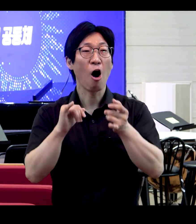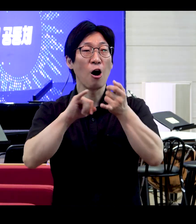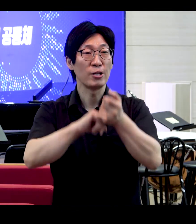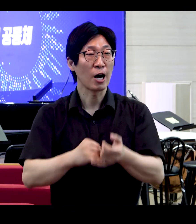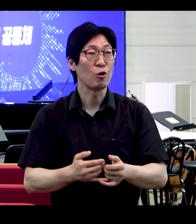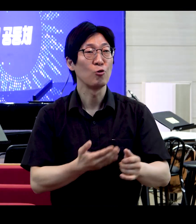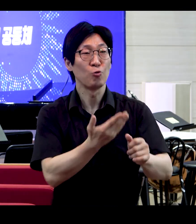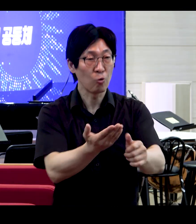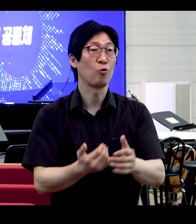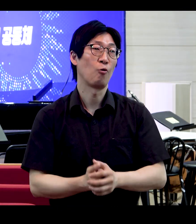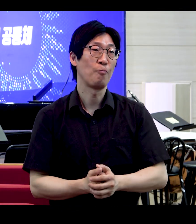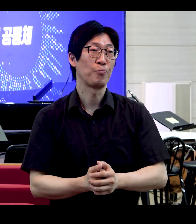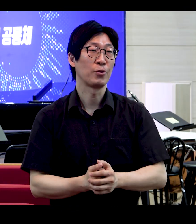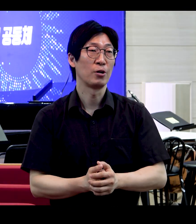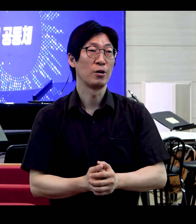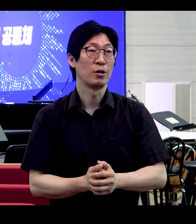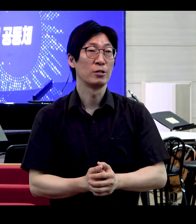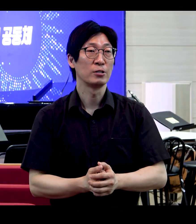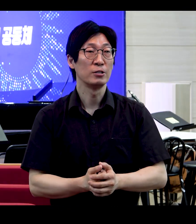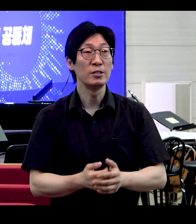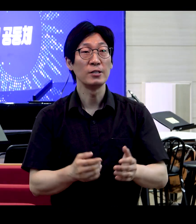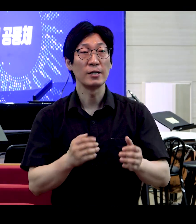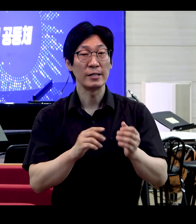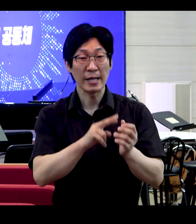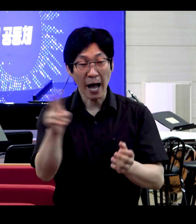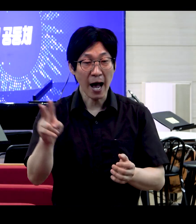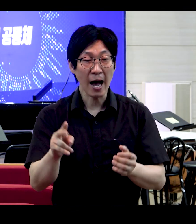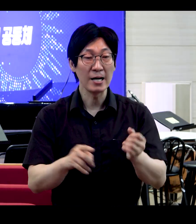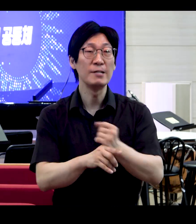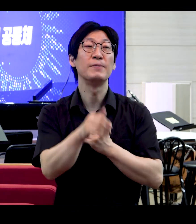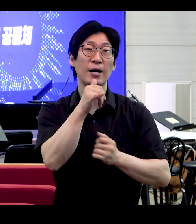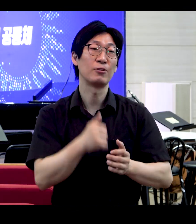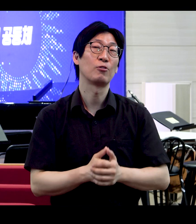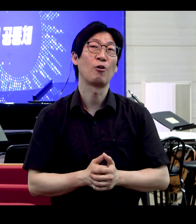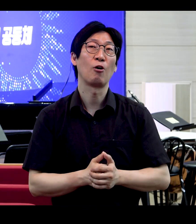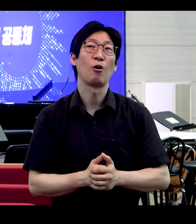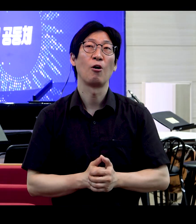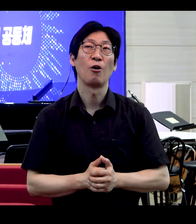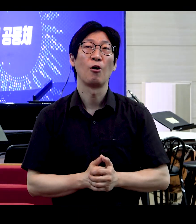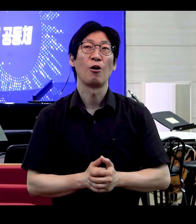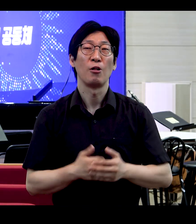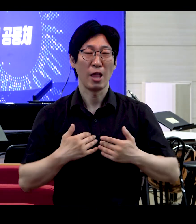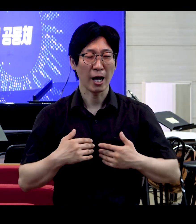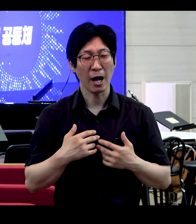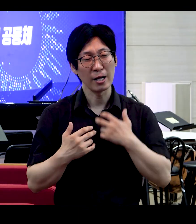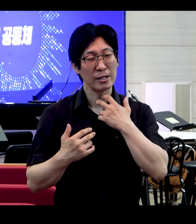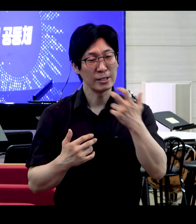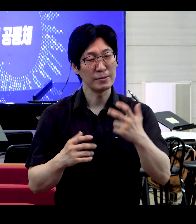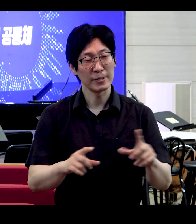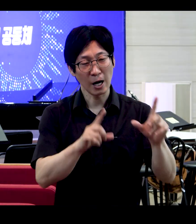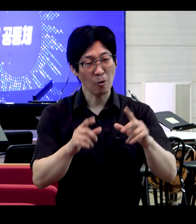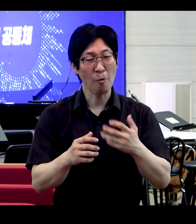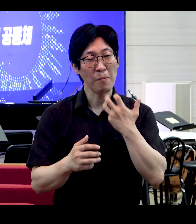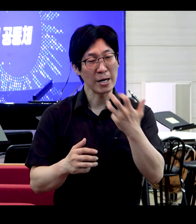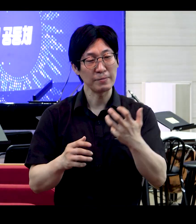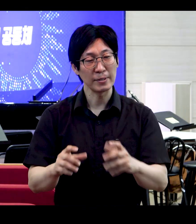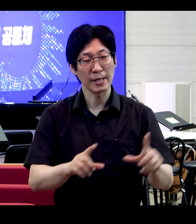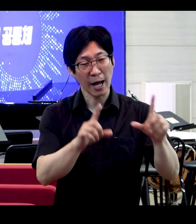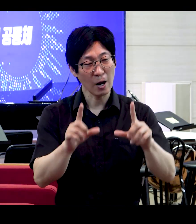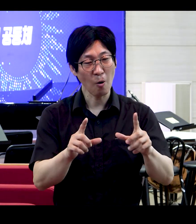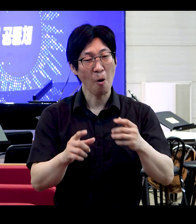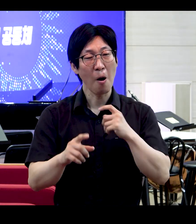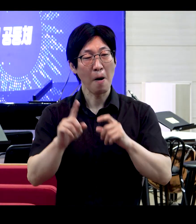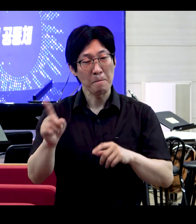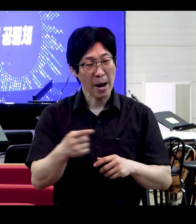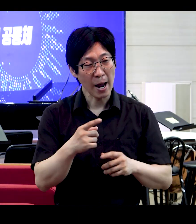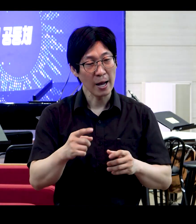있어야 우리의 살아가는 그 모든 시간이 의미가 있고 아름답습니다. 뭐 70년을 살고 80년을 살고